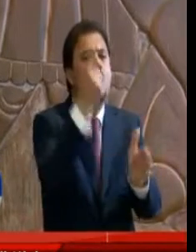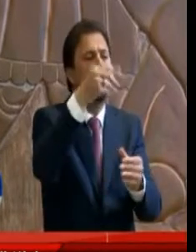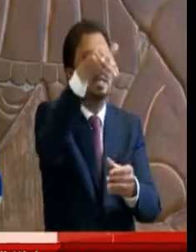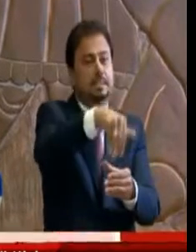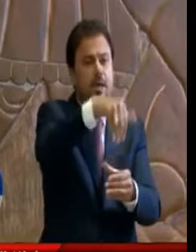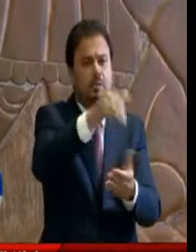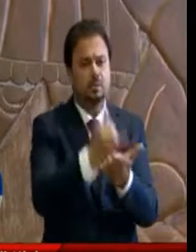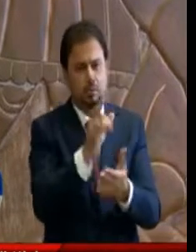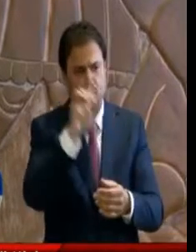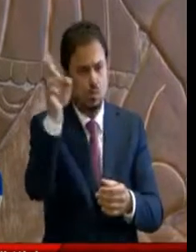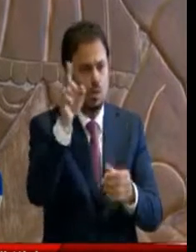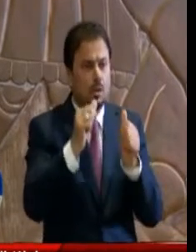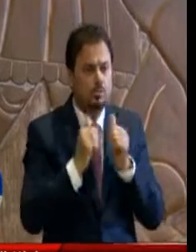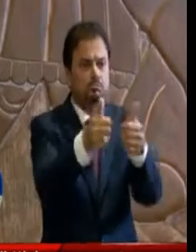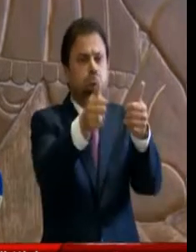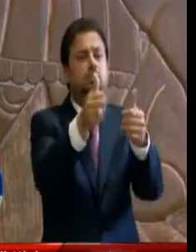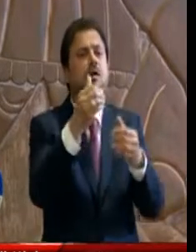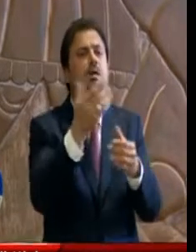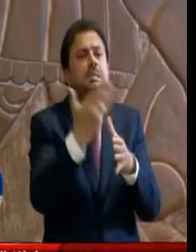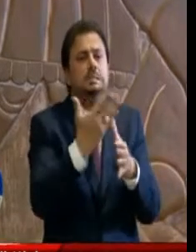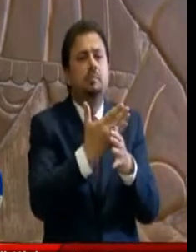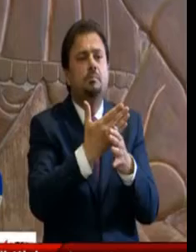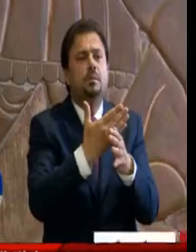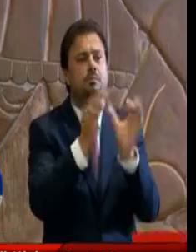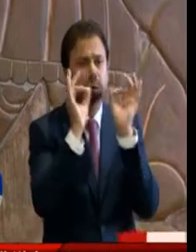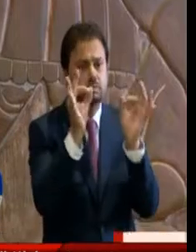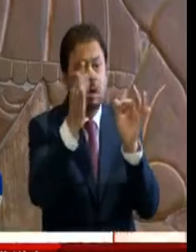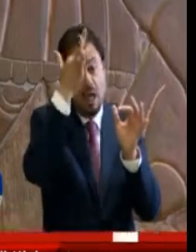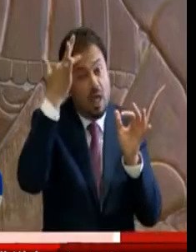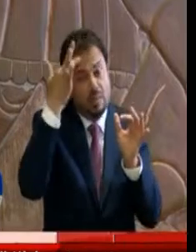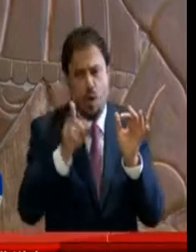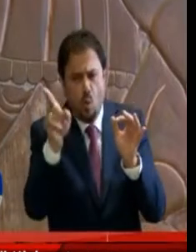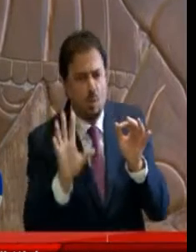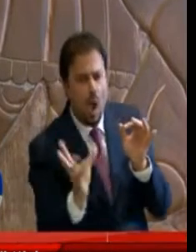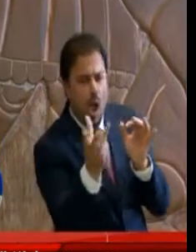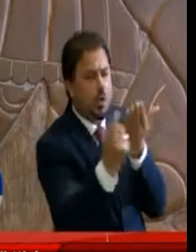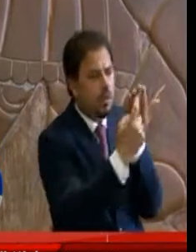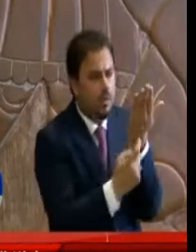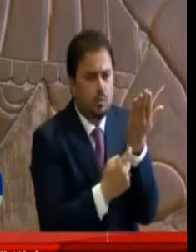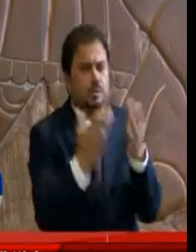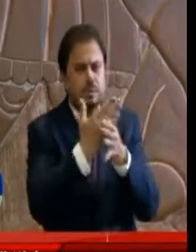انتخابات انطلقت فيها عقوبات حقيقية لمن يحاول أن ينتهك